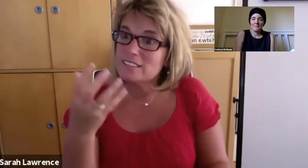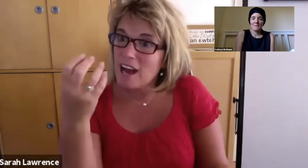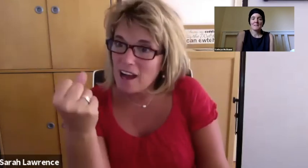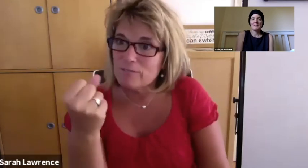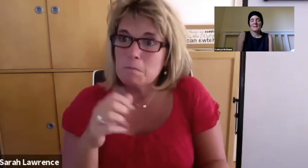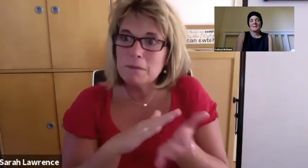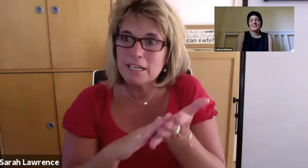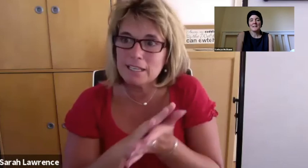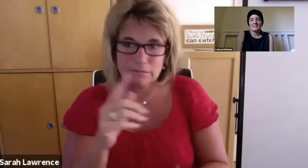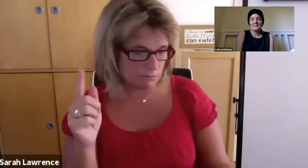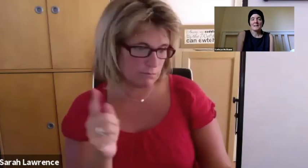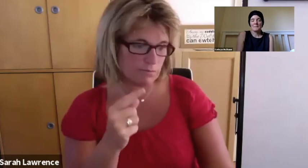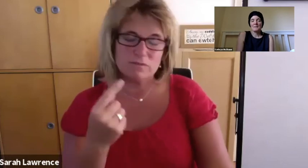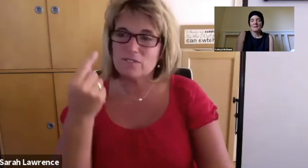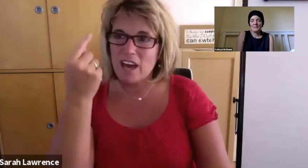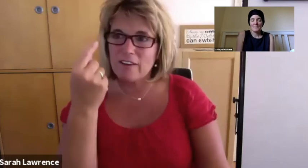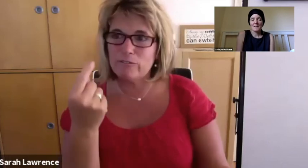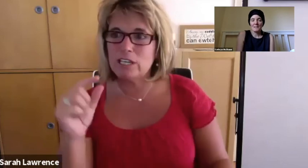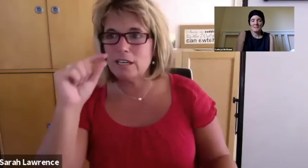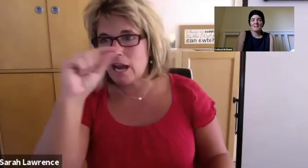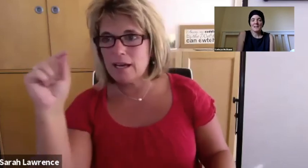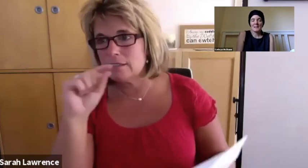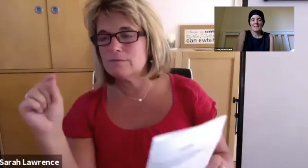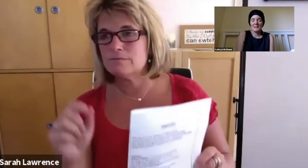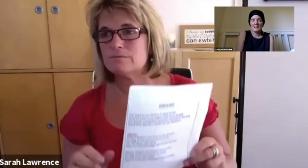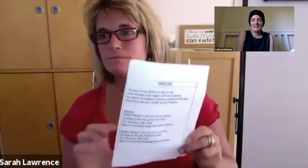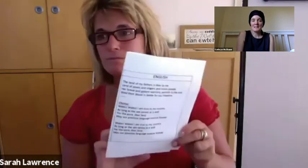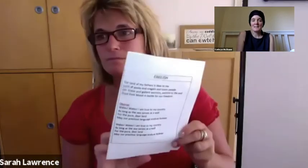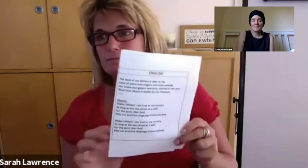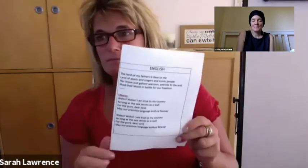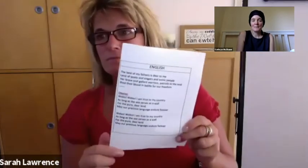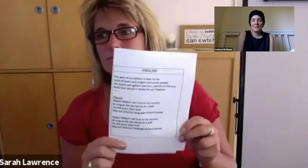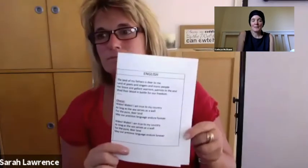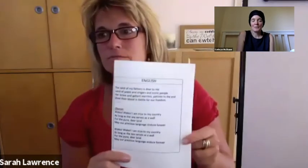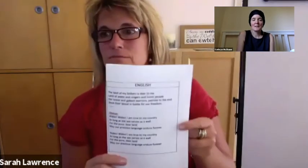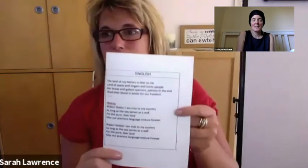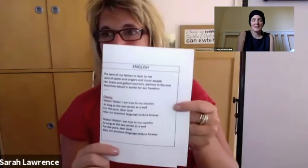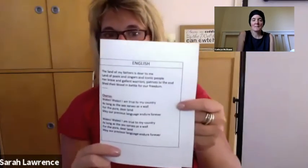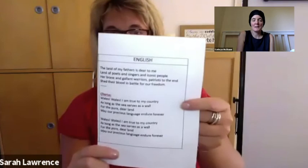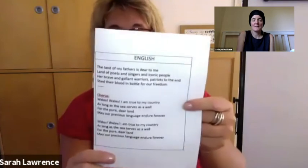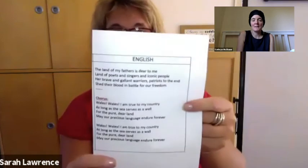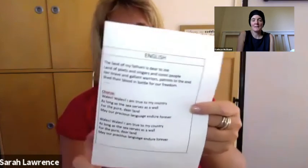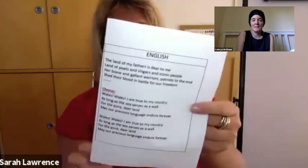bydd yn wneud sens. Mae yna ystyr y geiriau i gyd o'r llinellau yma